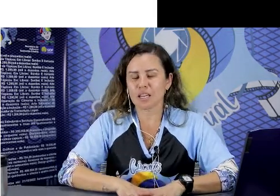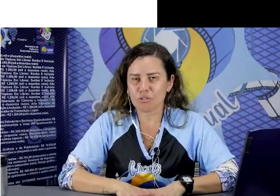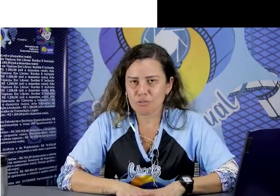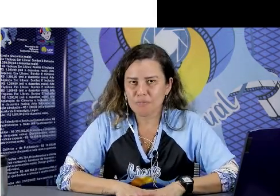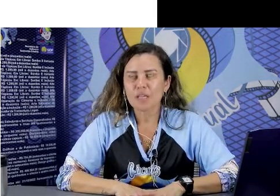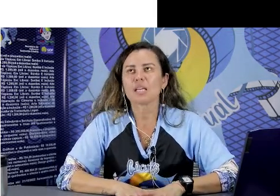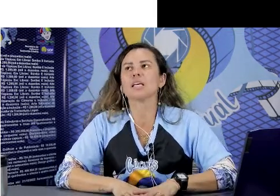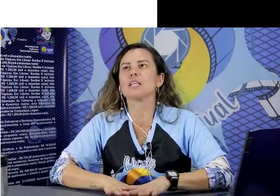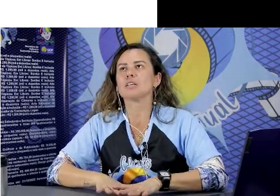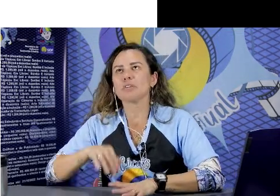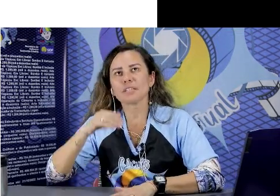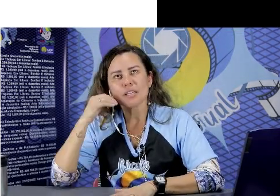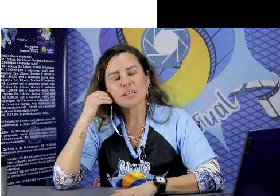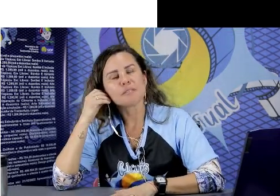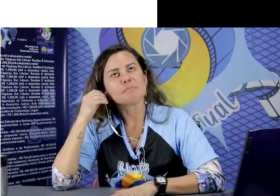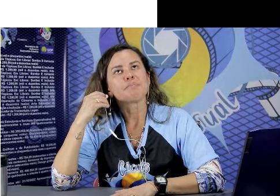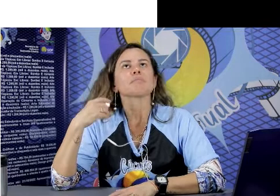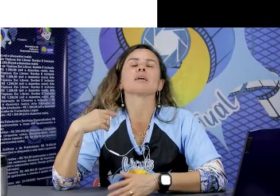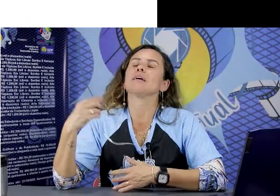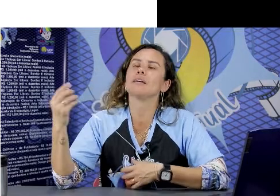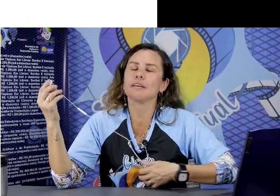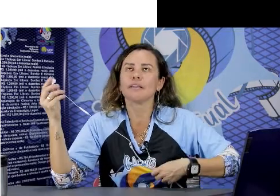acesso, ele não vai ter